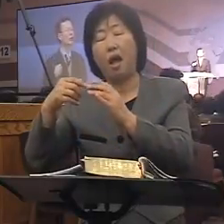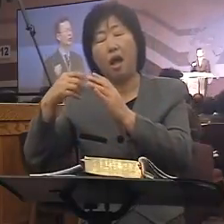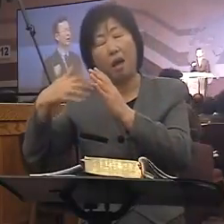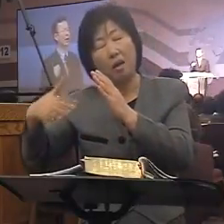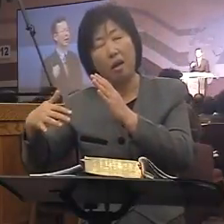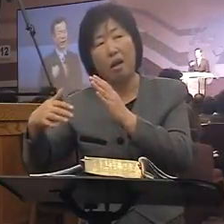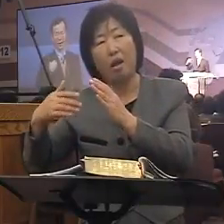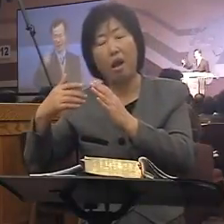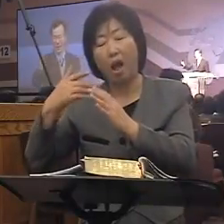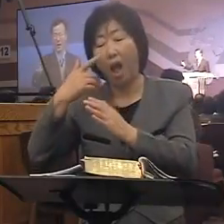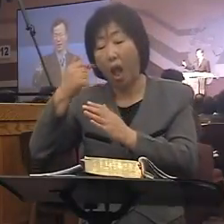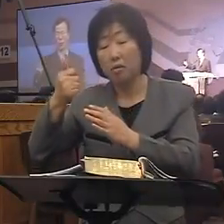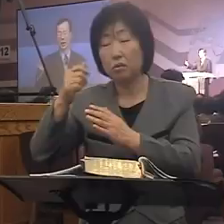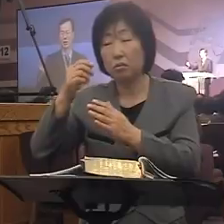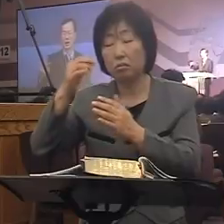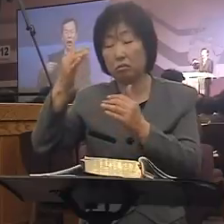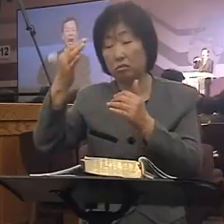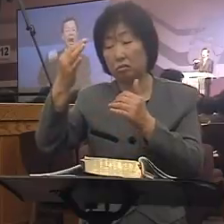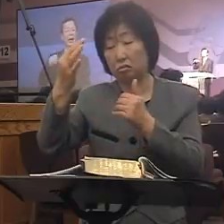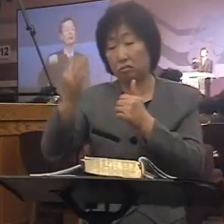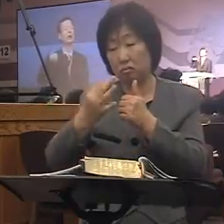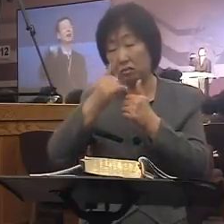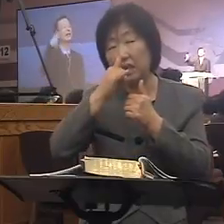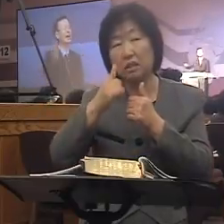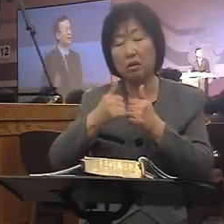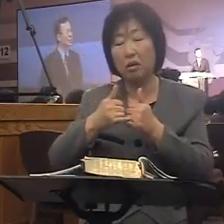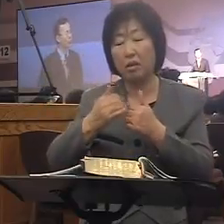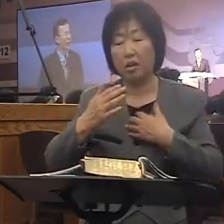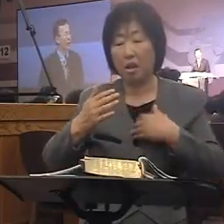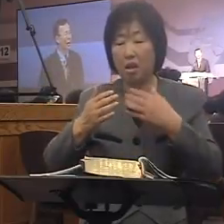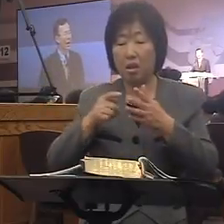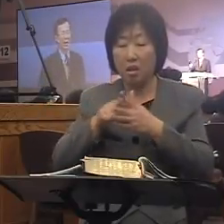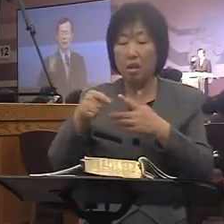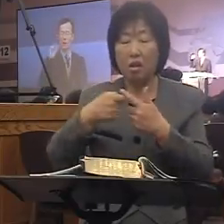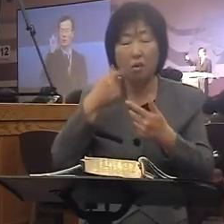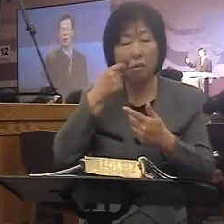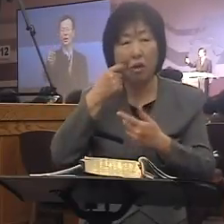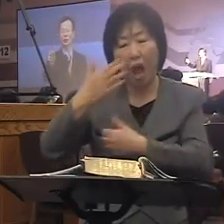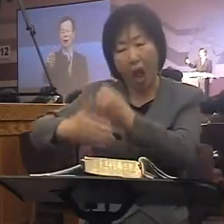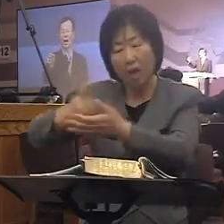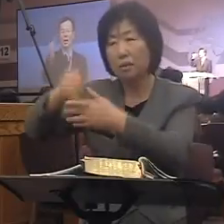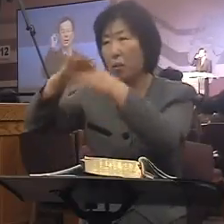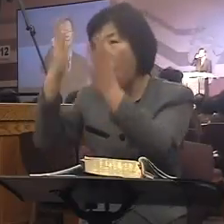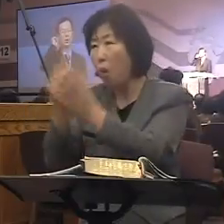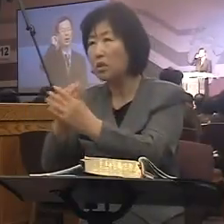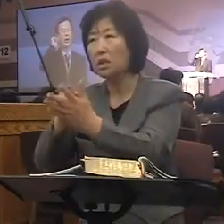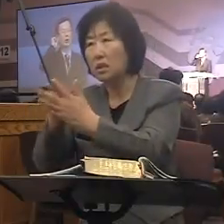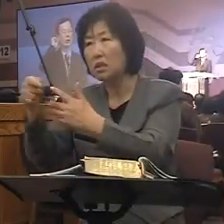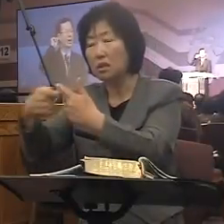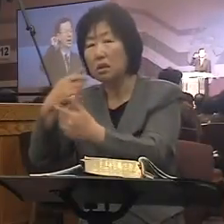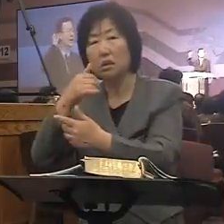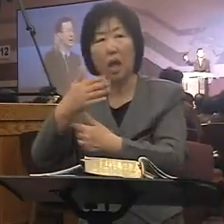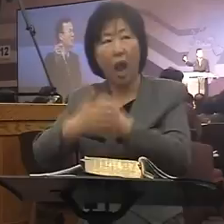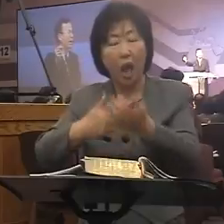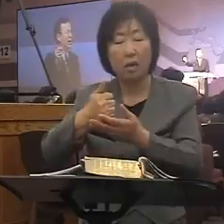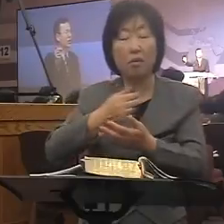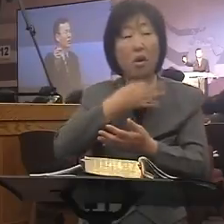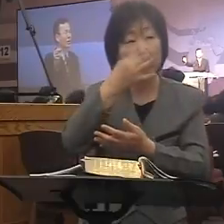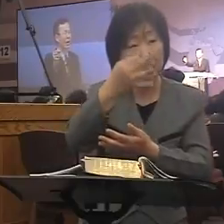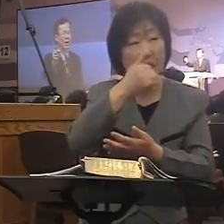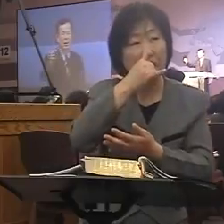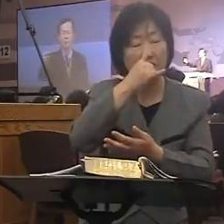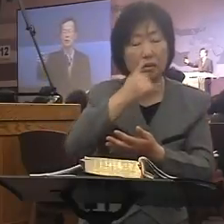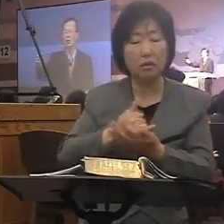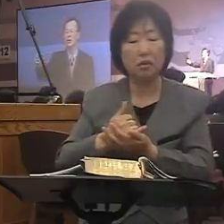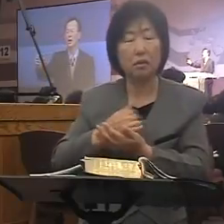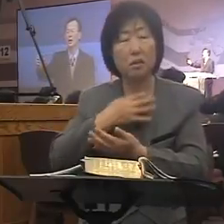나를 보고 있구나. 내가 다 이해할지 못할지라도 하나님은 다 이해하시는구나. 하나님의 음성이 있구나. 음성이 있는 곳은 하나님의 임재가 있는